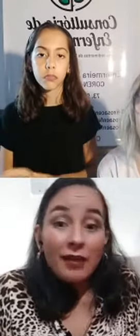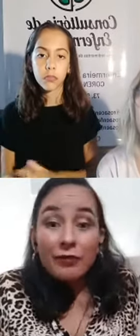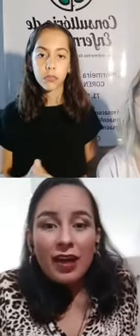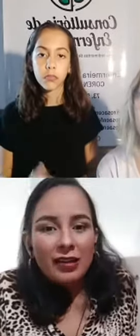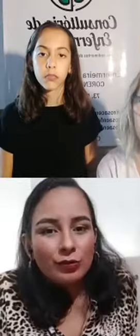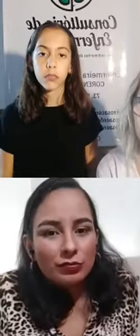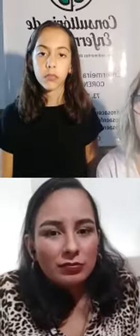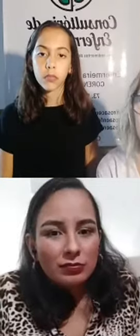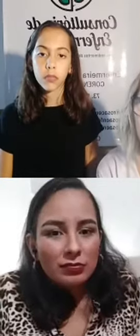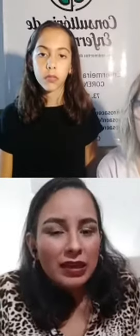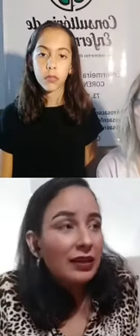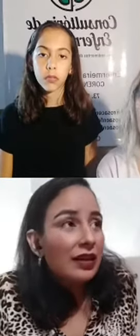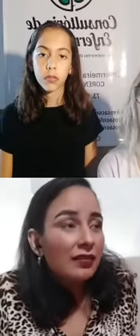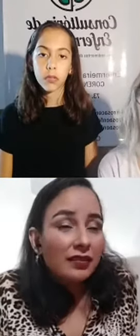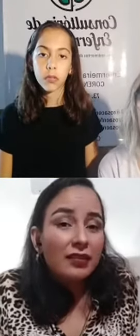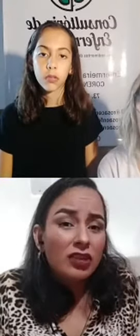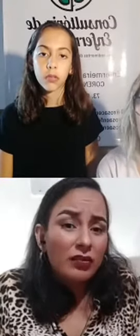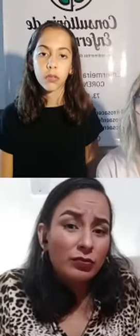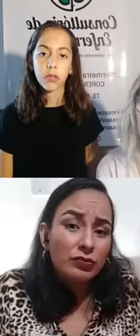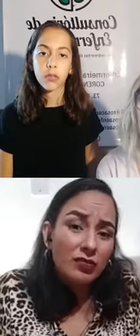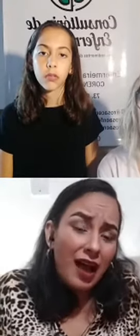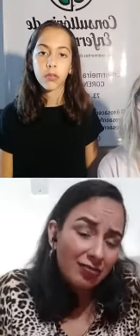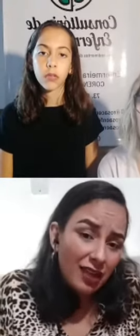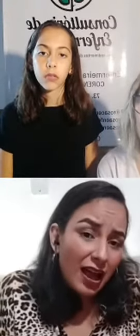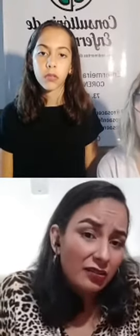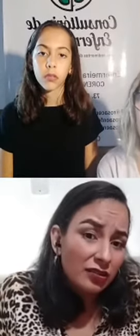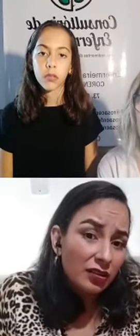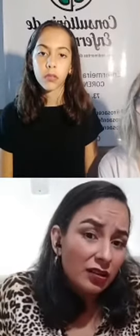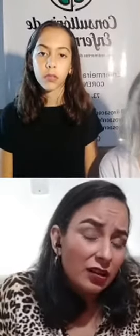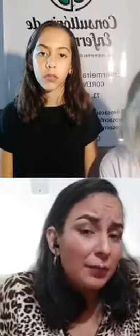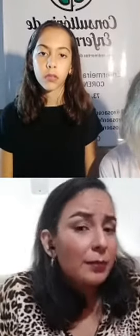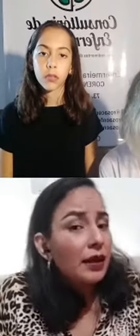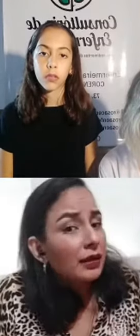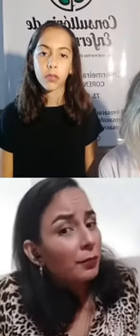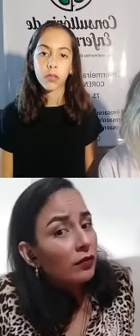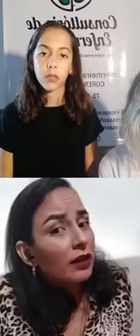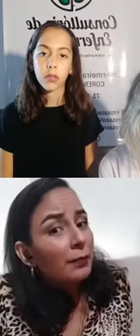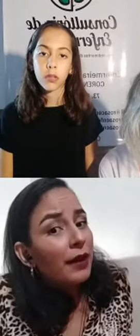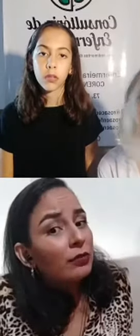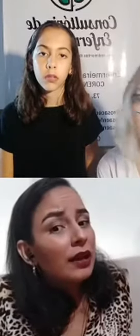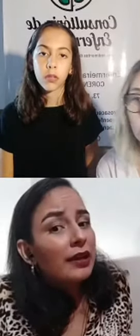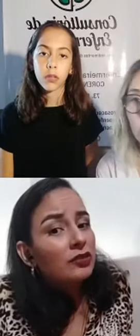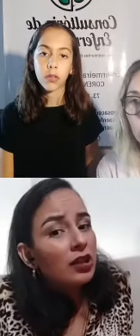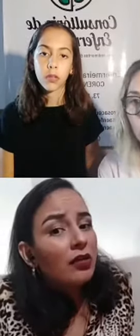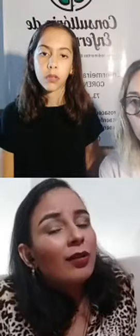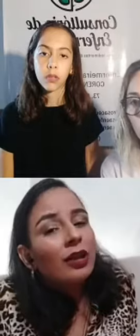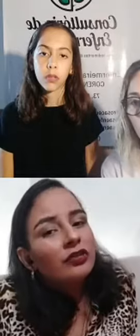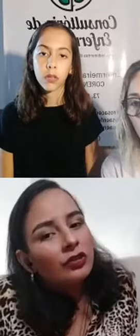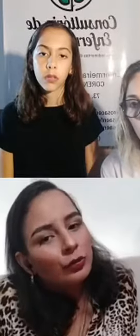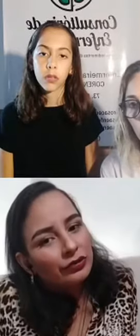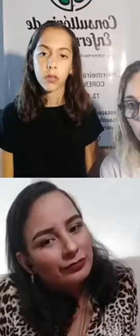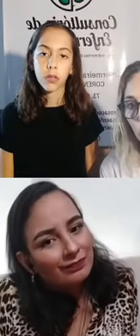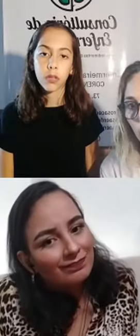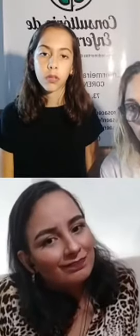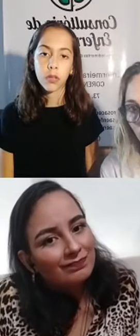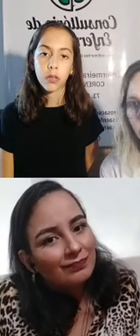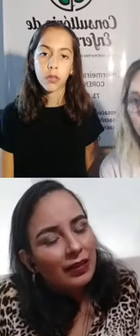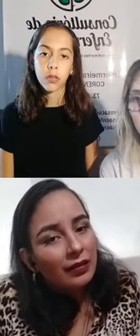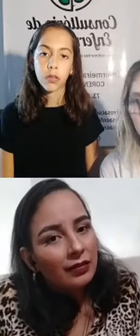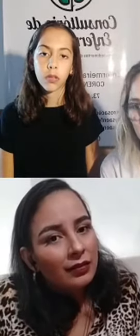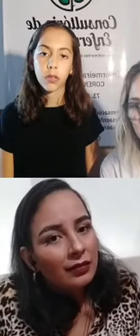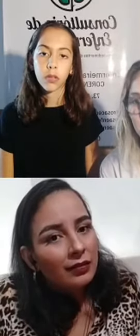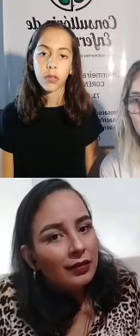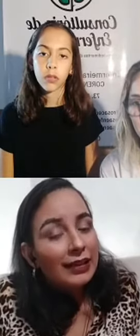Porque é fato. Tem crianças que chegam à tarde, que a primeira coisa que ele pergunta é, tia, qual é o lanche hoje?